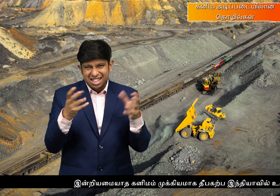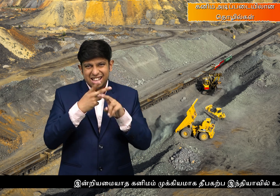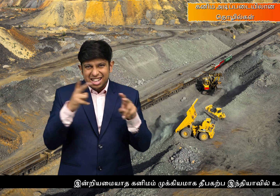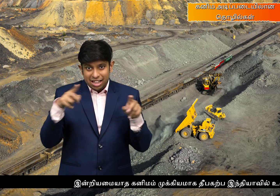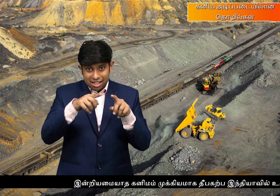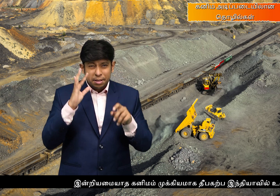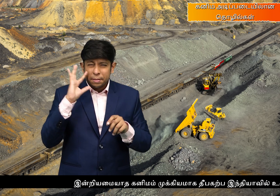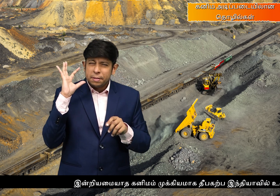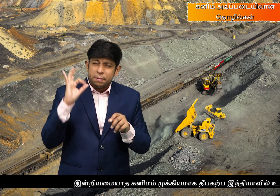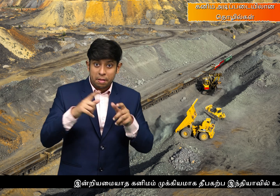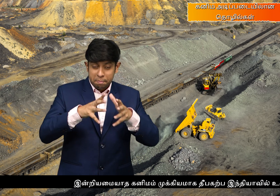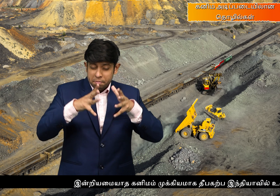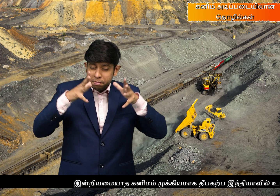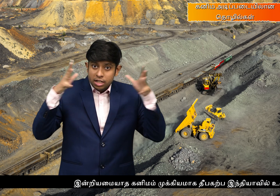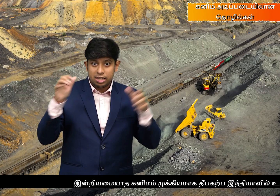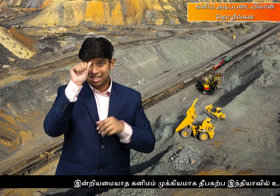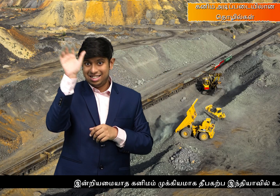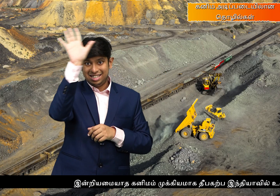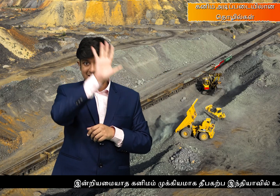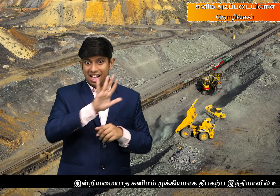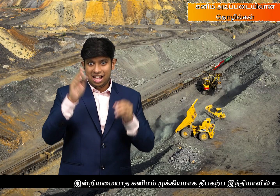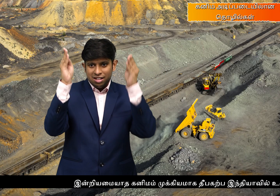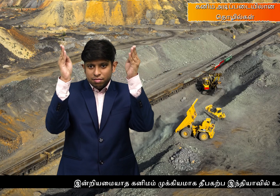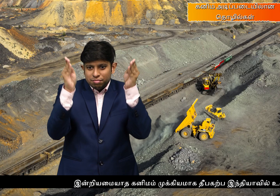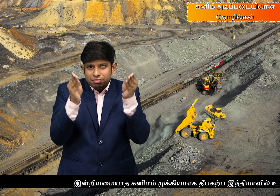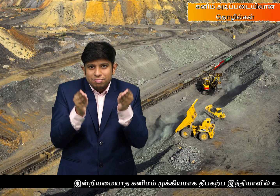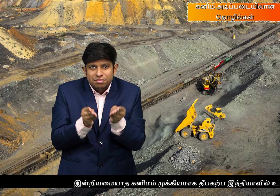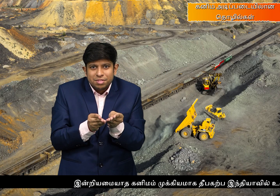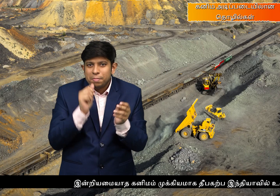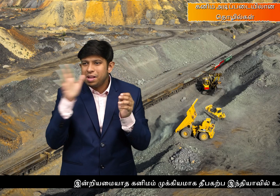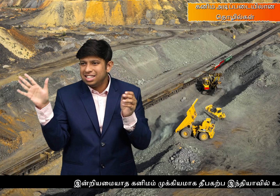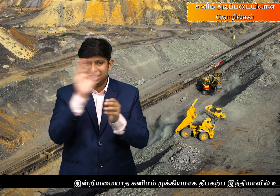இன்றியமையாத கனிமம் முக்கியமாக தீபகற்ப இந்தியாவில் உள்ளது.